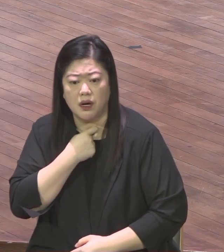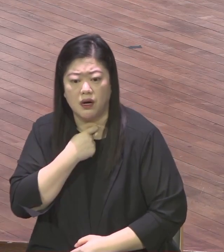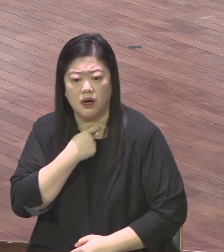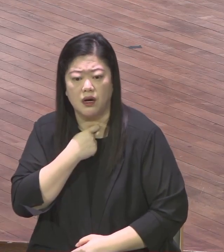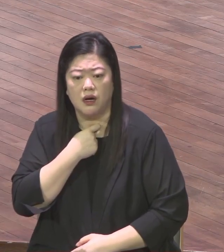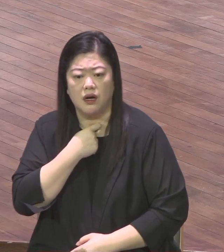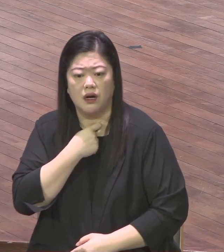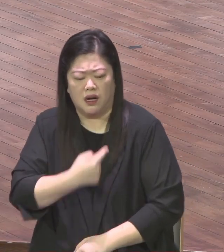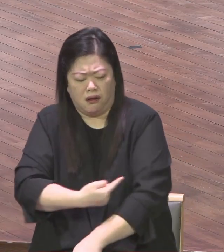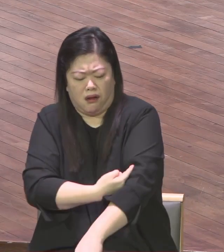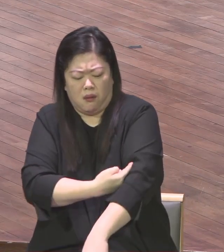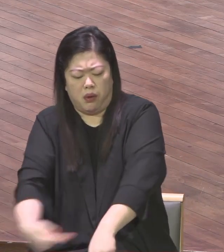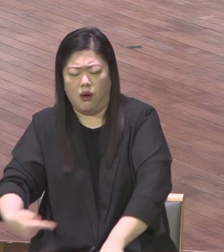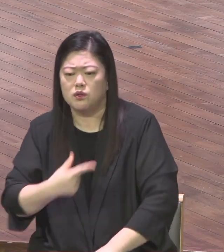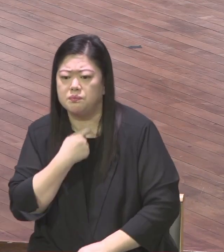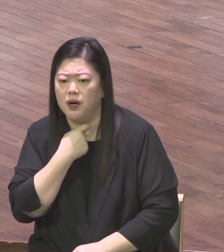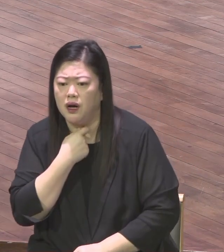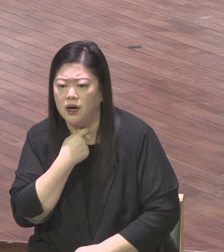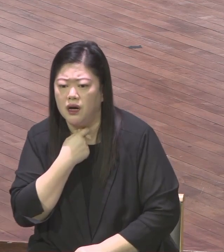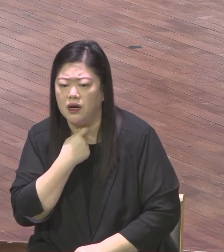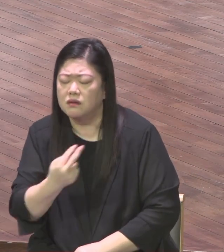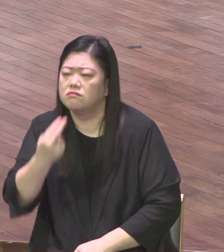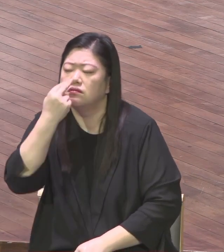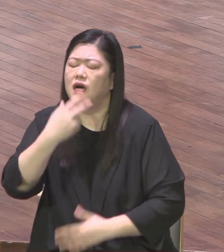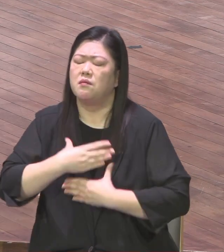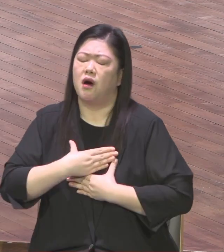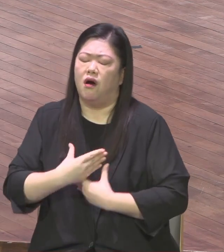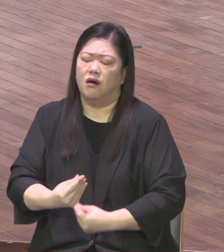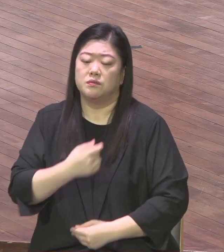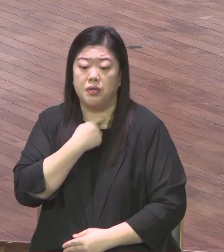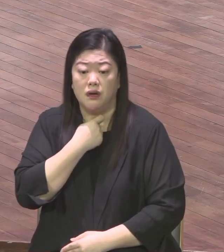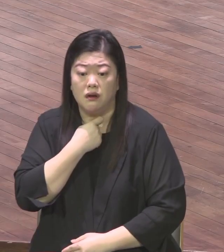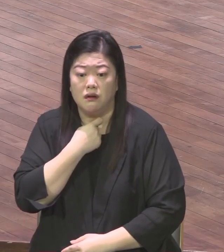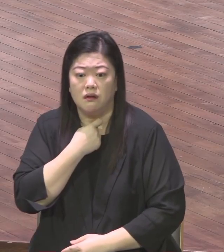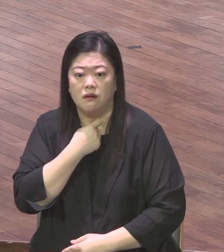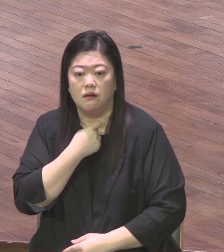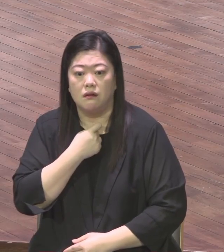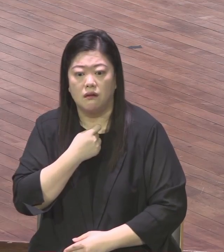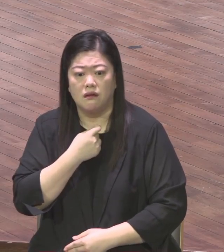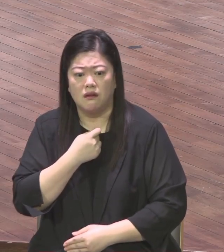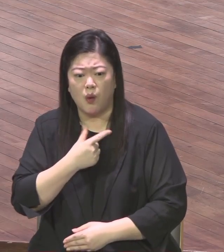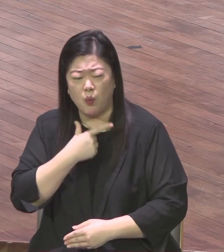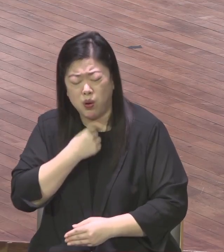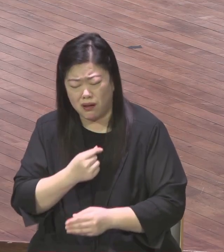사족이 움직이는 게 소원이고 그런 분들이 전부 다 있잖아요.